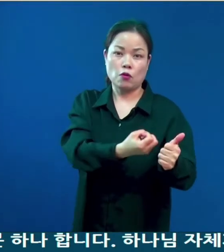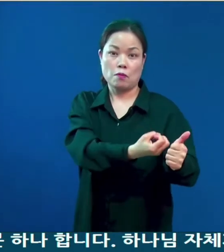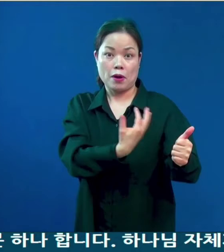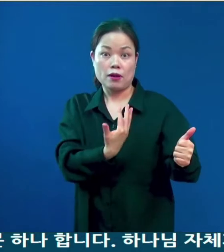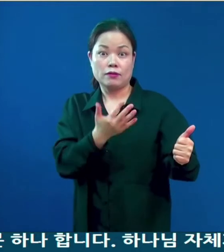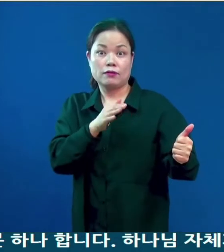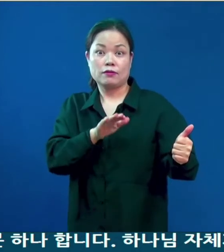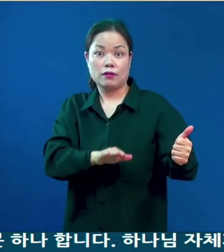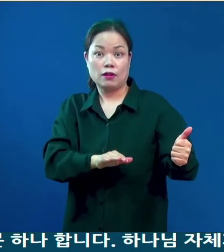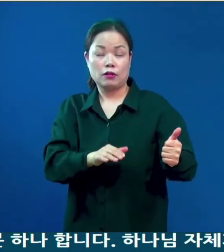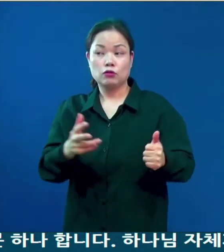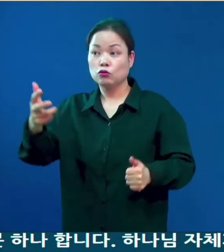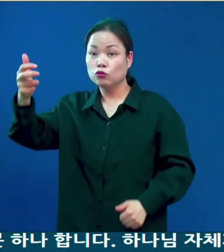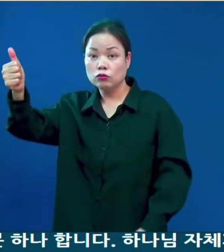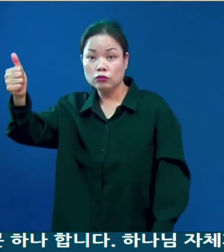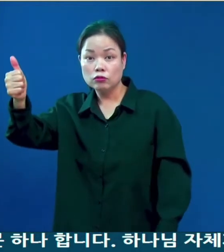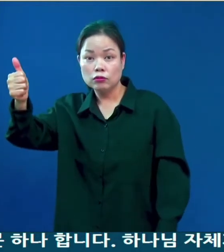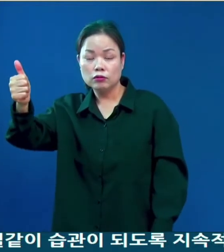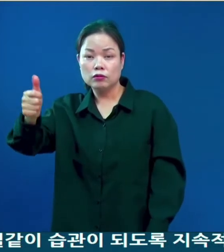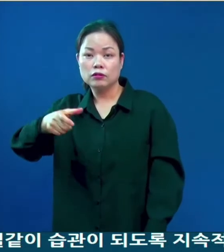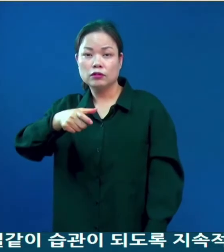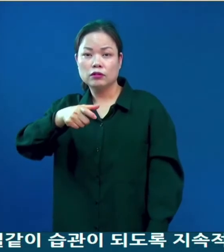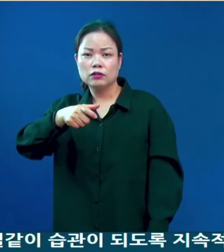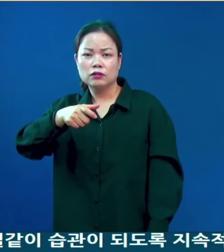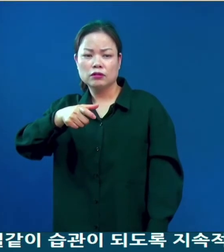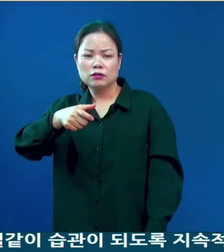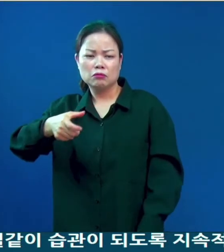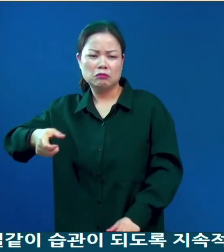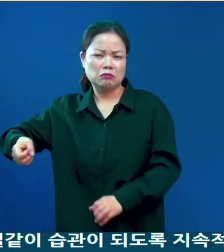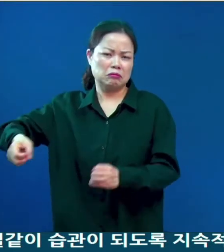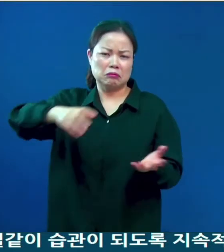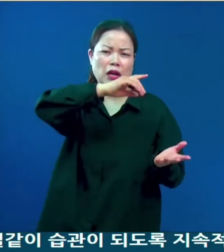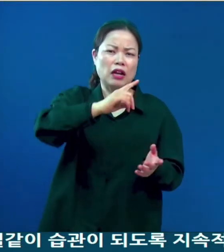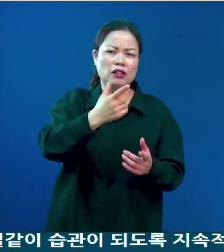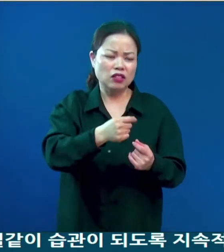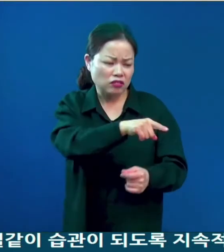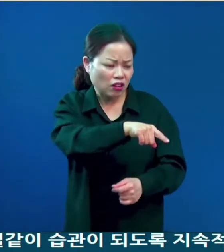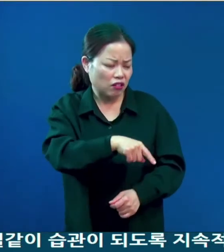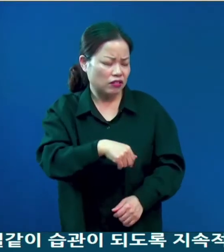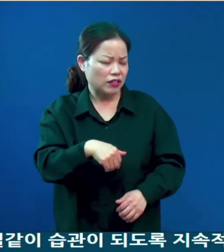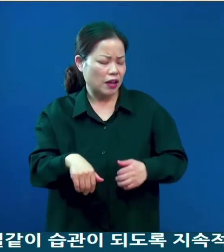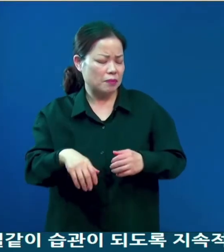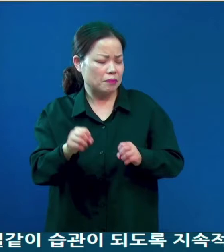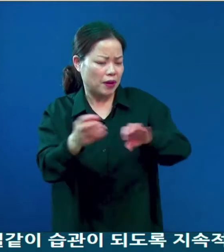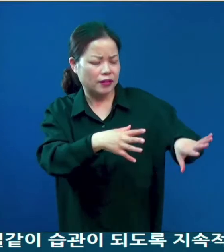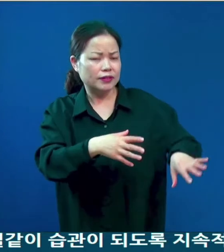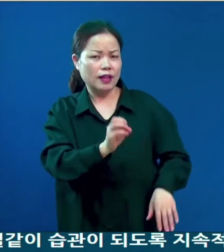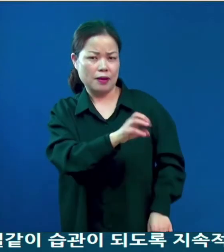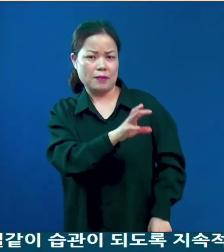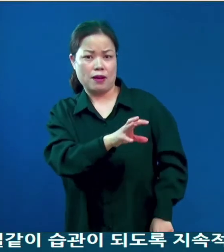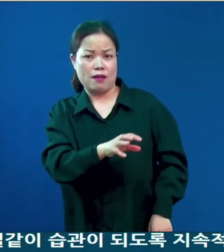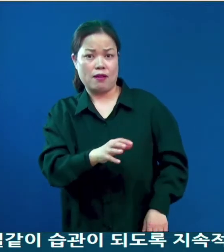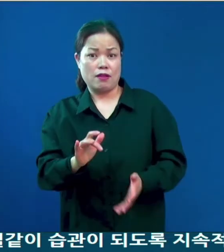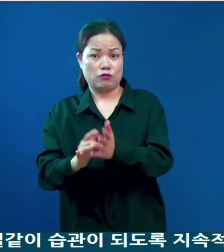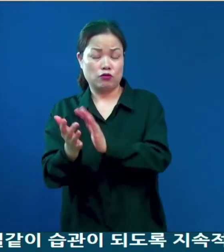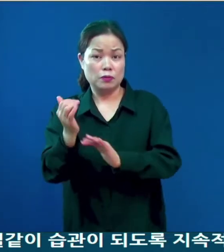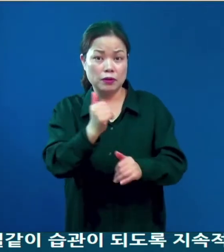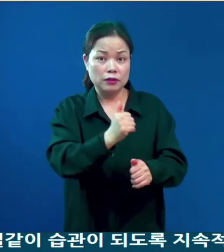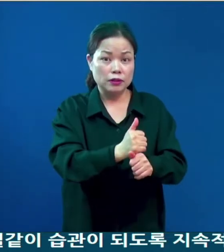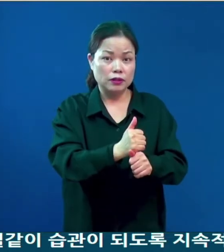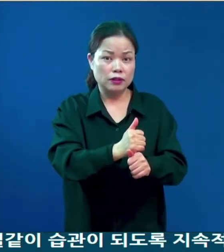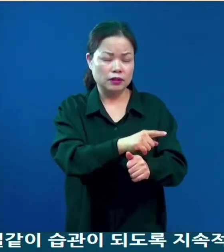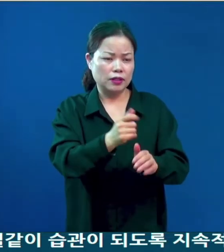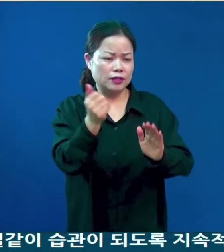얘기했는데 우리 주님께서 찬물을 끼얹듯이 대답을 하시죠. 너가 나 부인할 것이다, 이렇게 얘기를 하십니다. 실패할